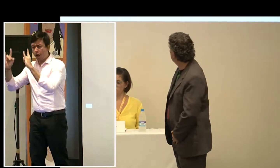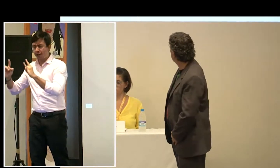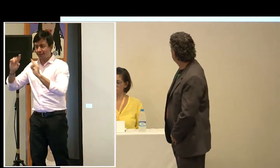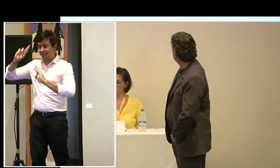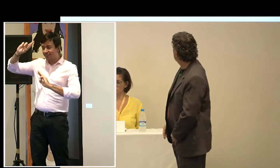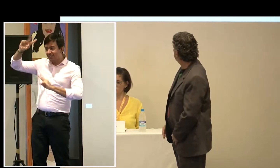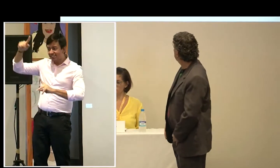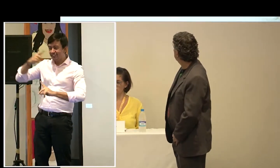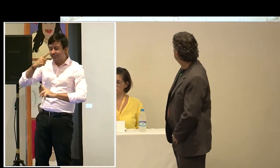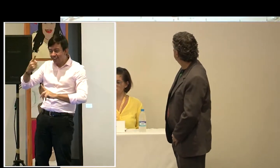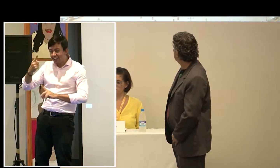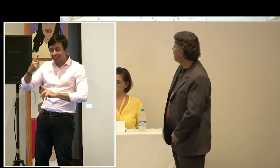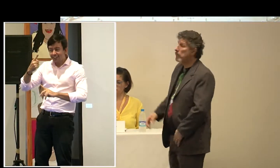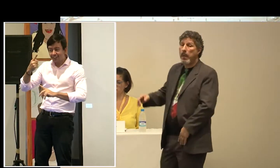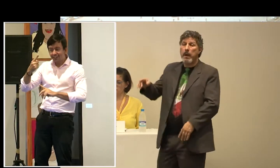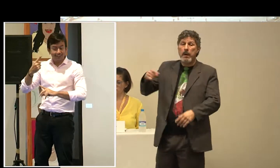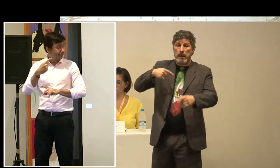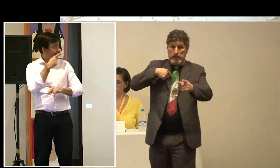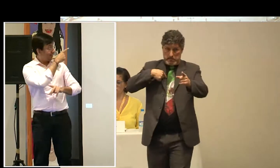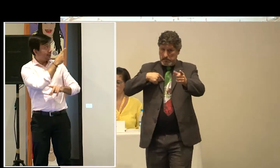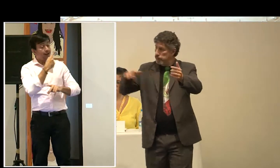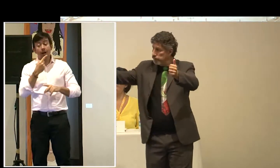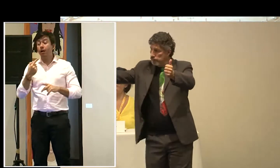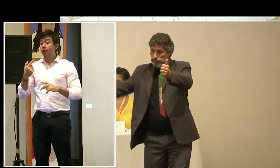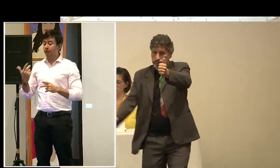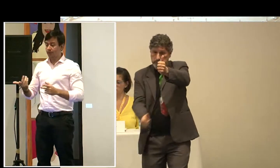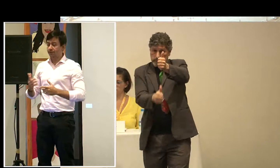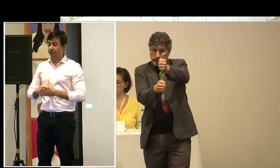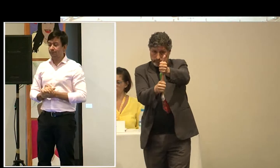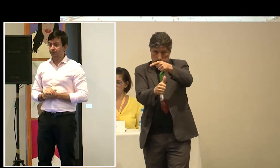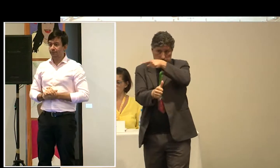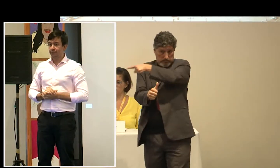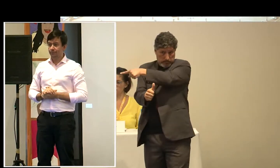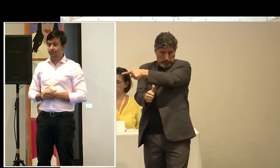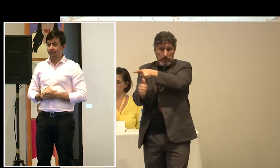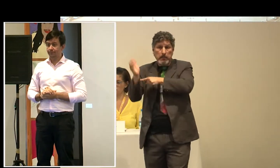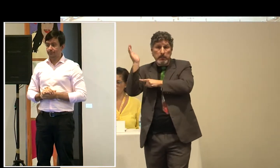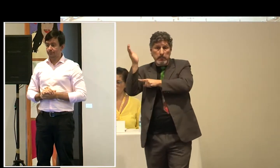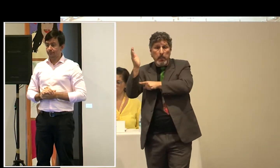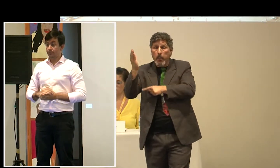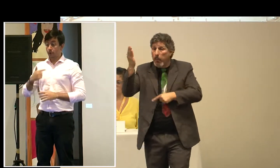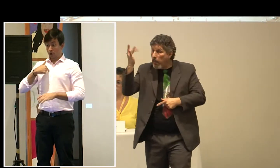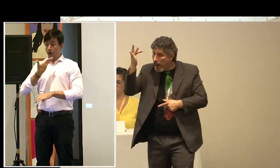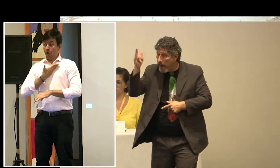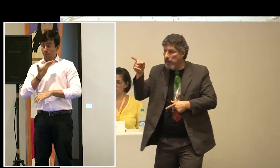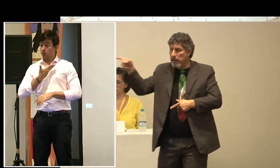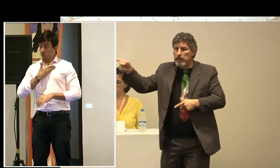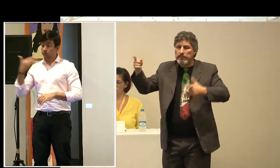E aí nós temos hoje uma foto mais recente da cidade, com muitos prédios.